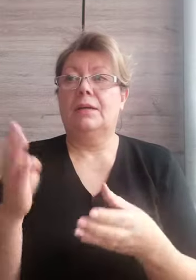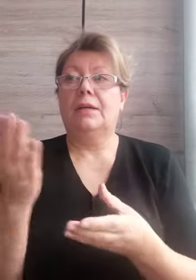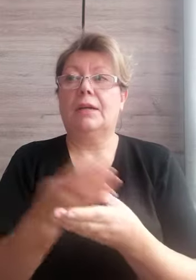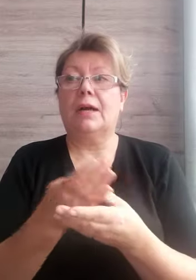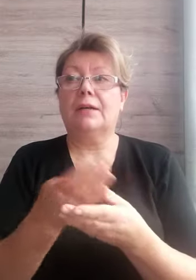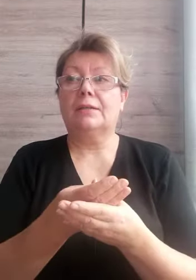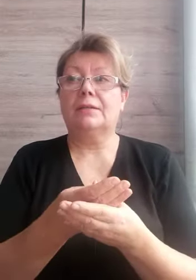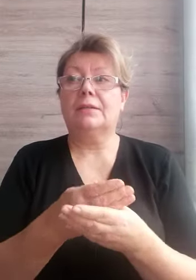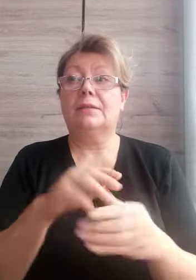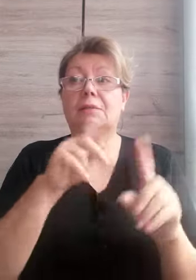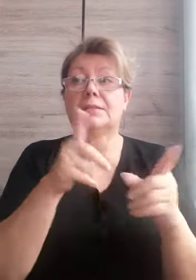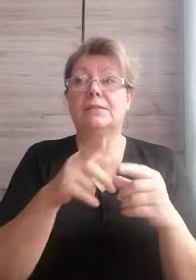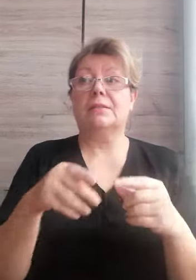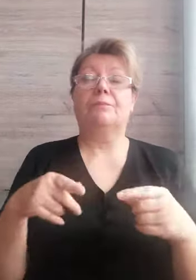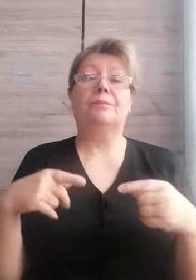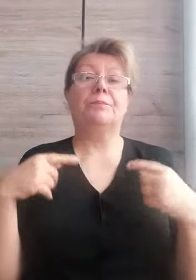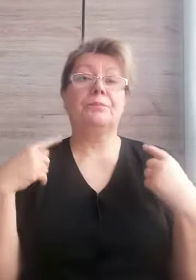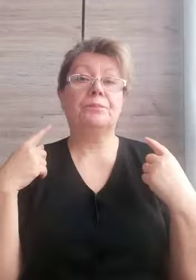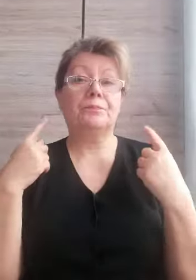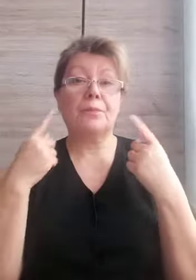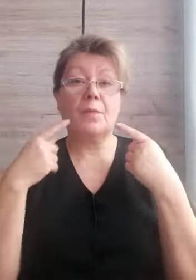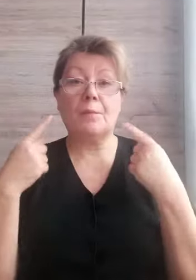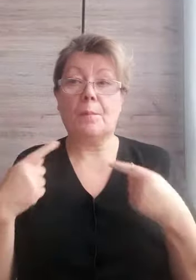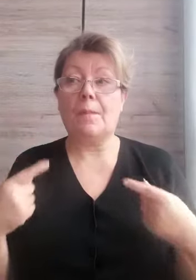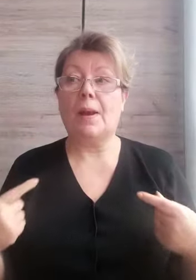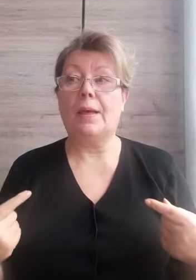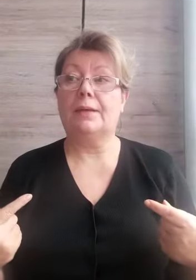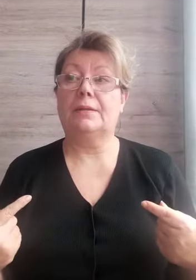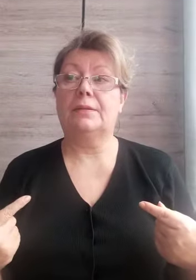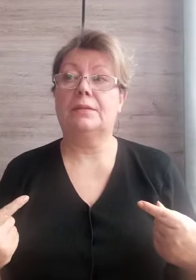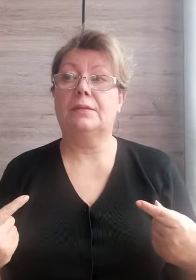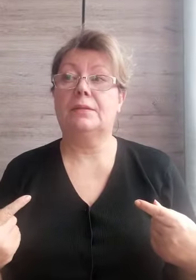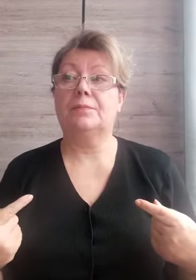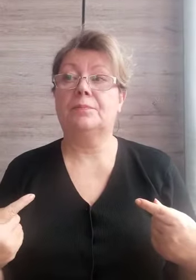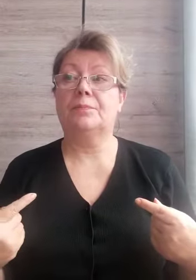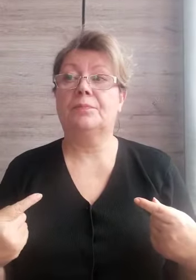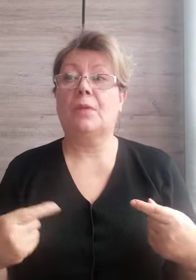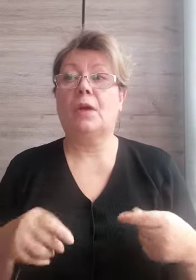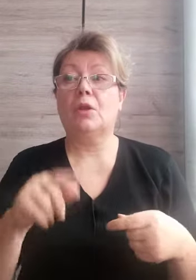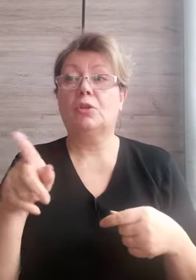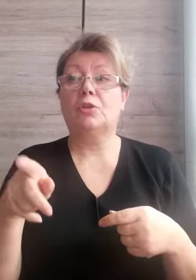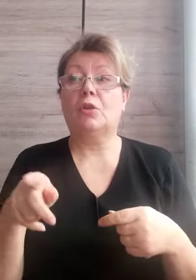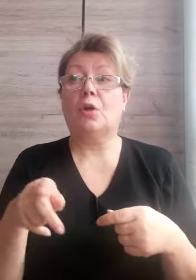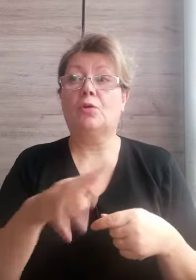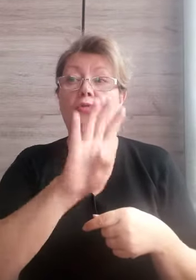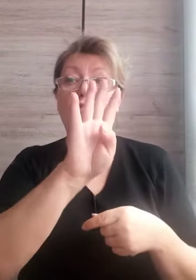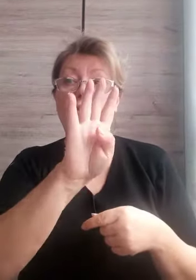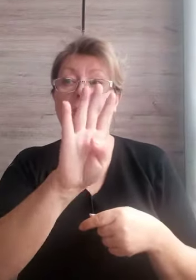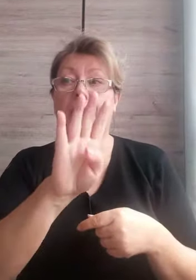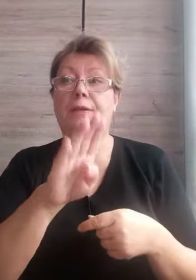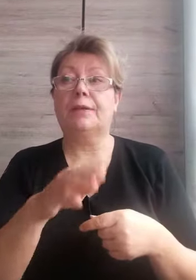Karty z legality. To cztery.